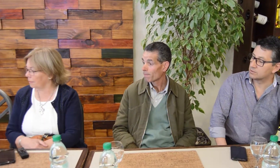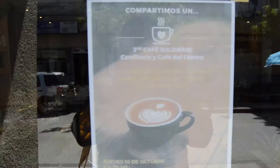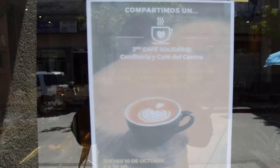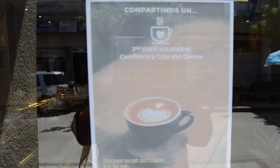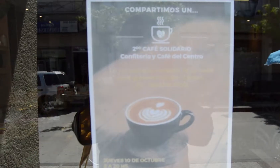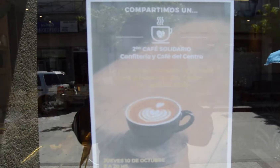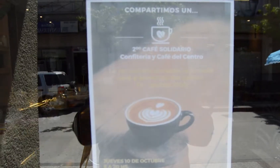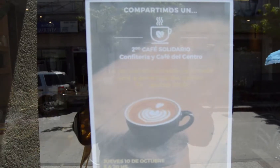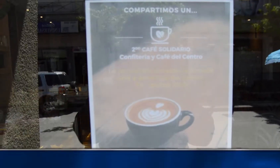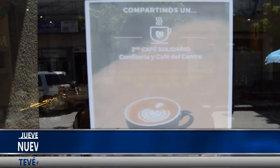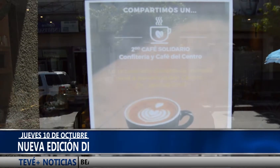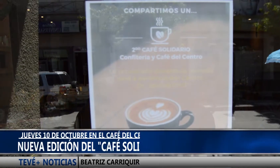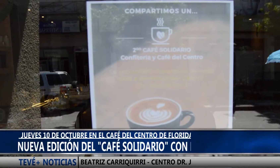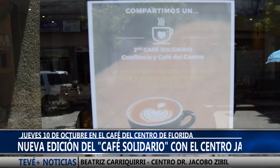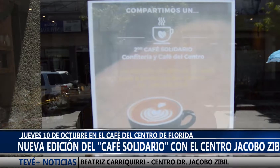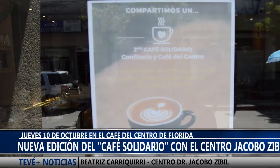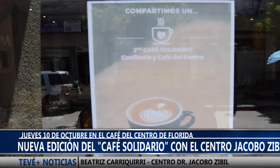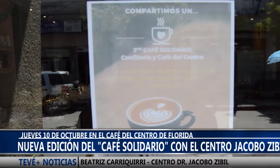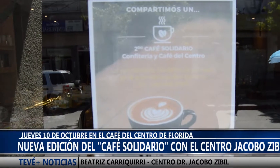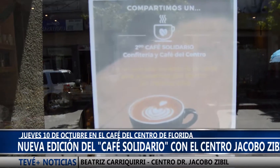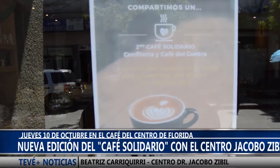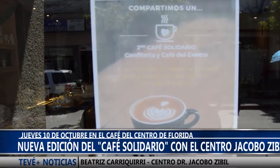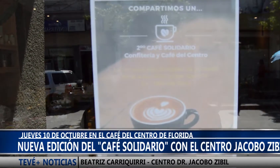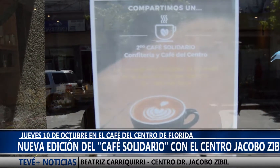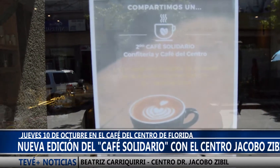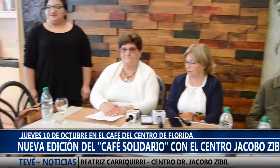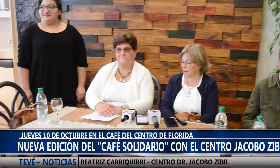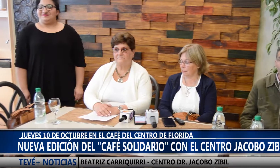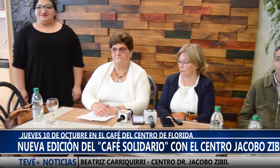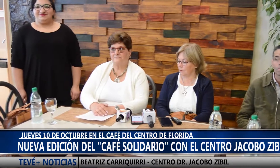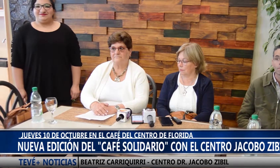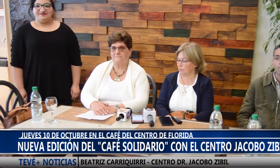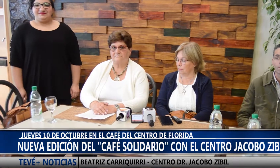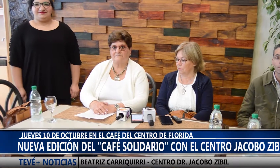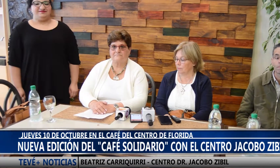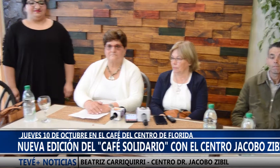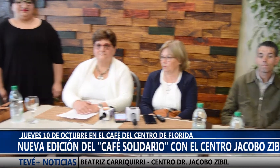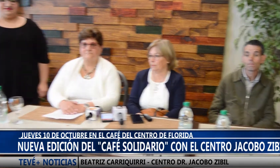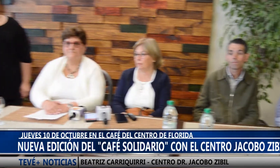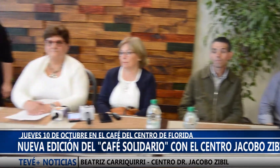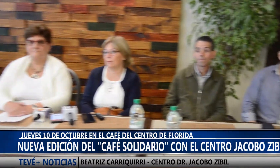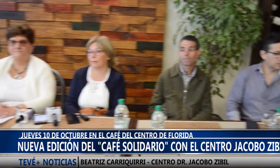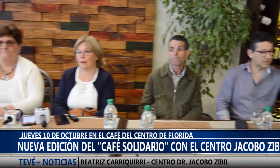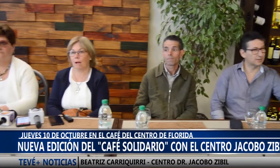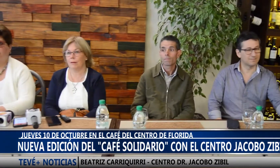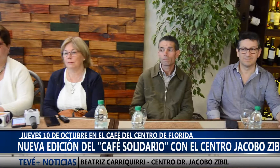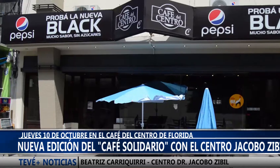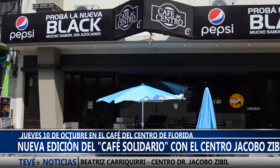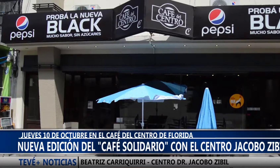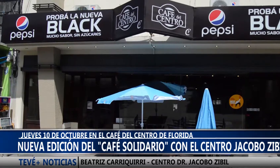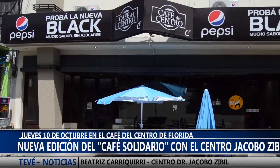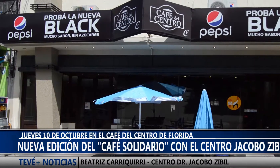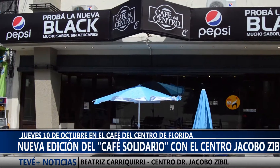va a recaudar a beneficio del Japón. Así que los esperamos a todos el jueves que viene entre las 8 de la mañana